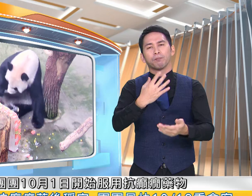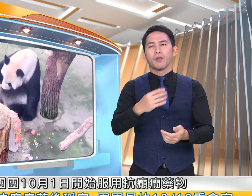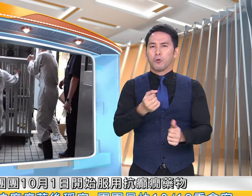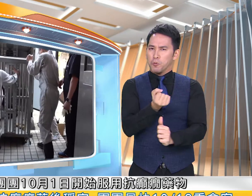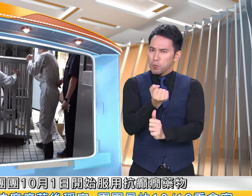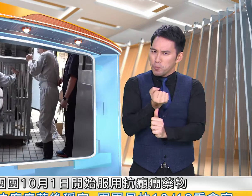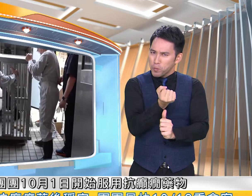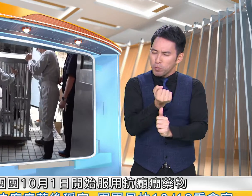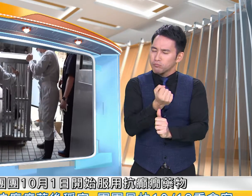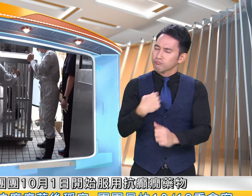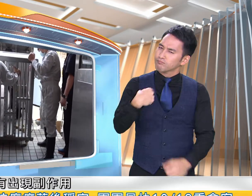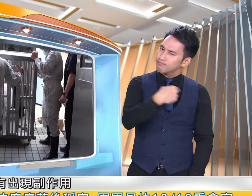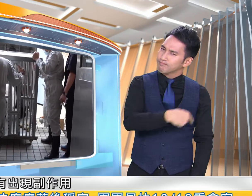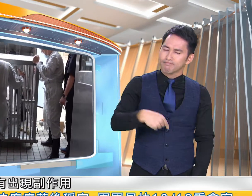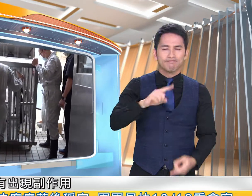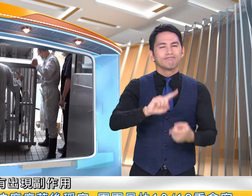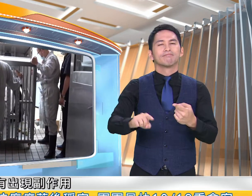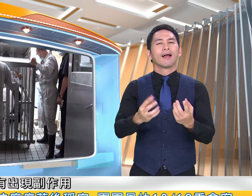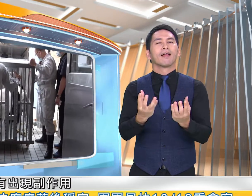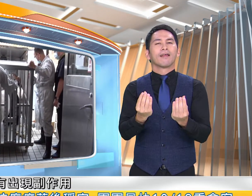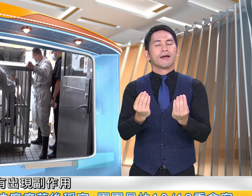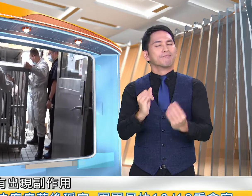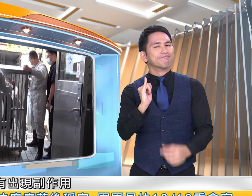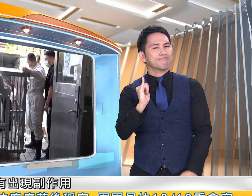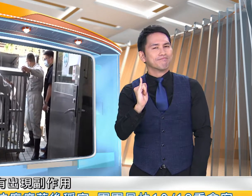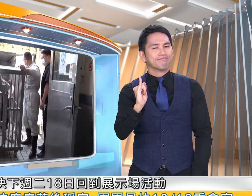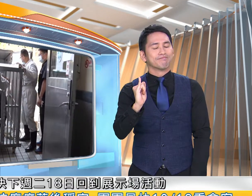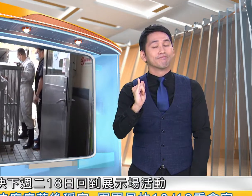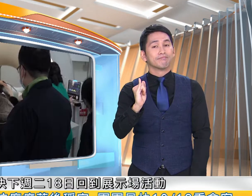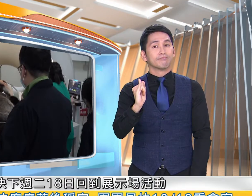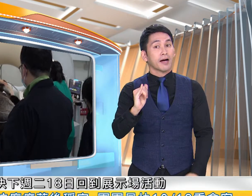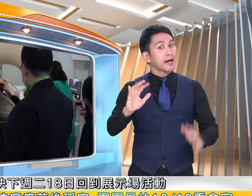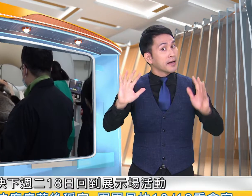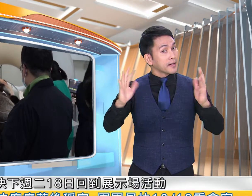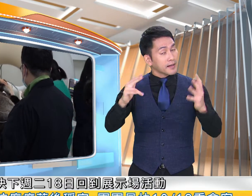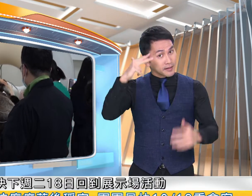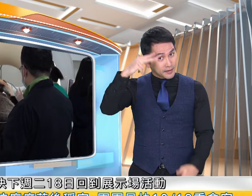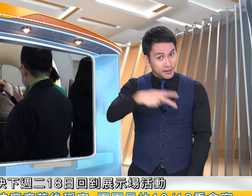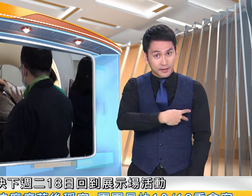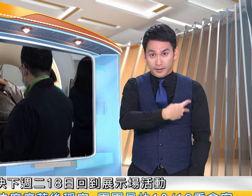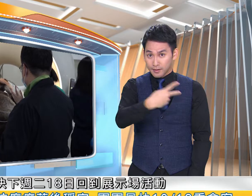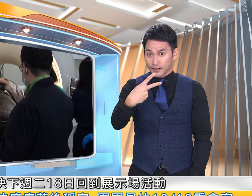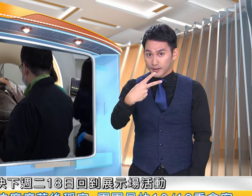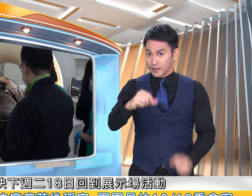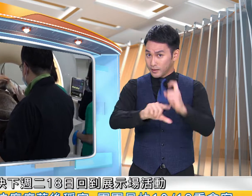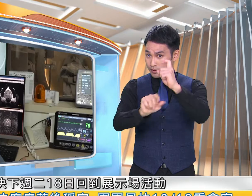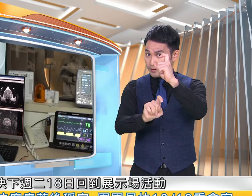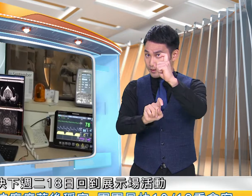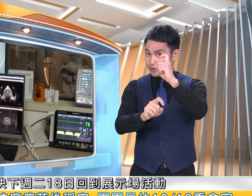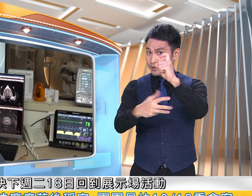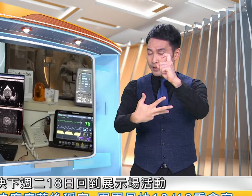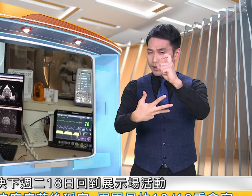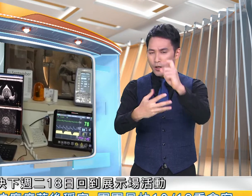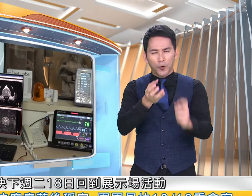物，没有出现副作用，最快下周二18号会回到展示场来活动。